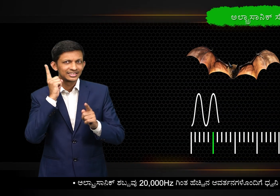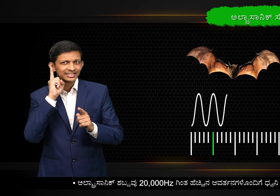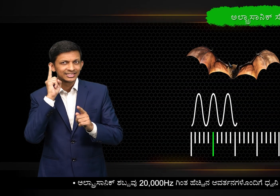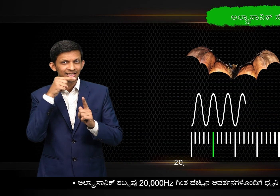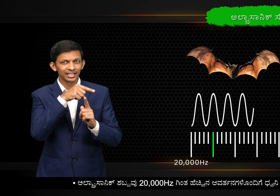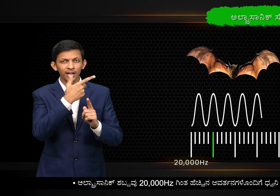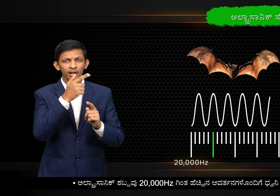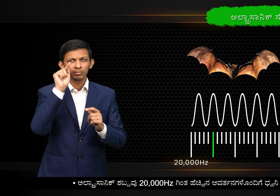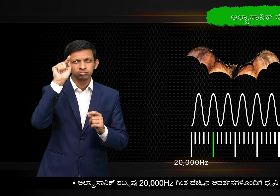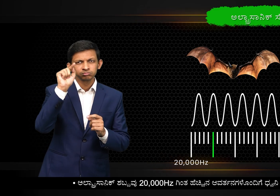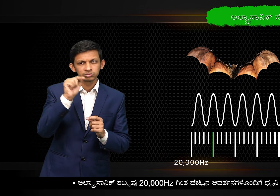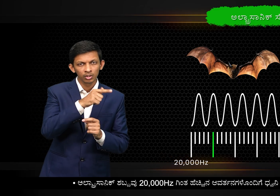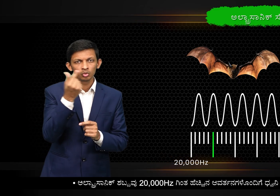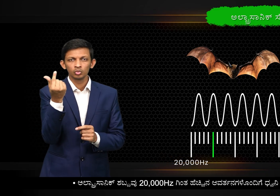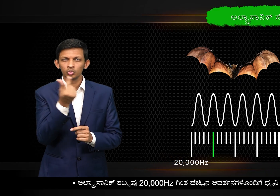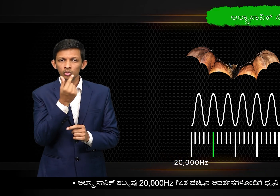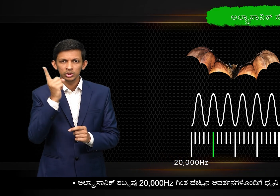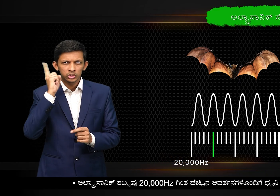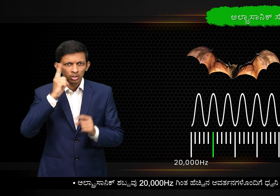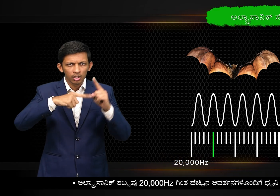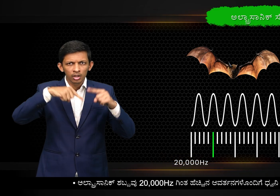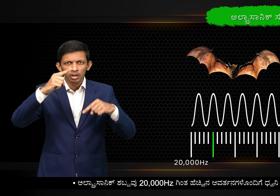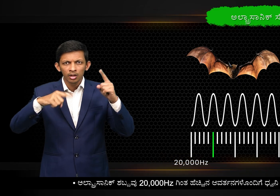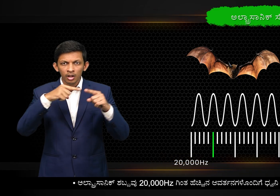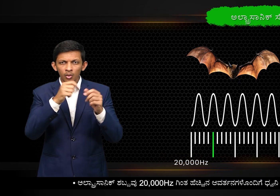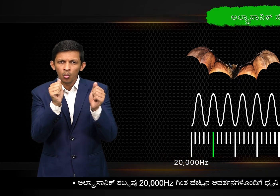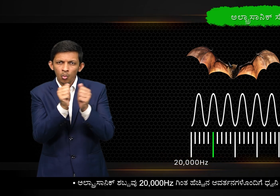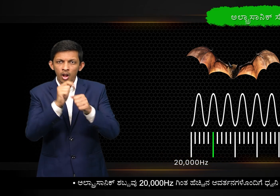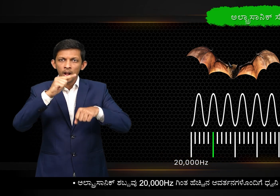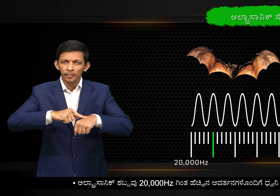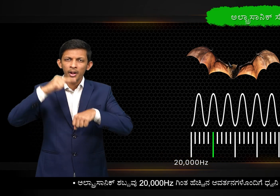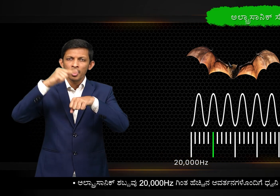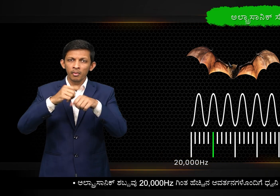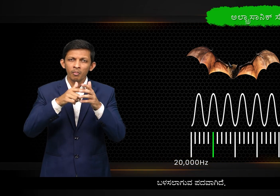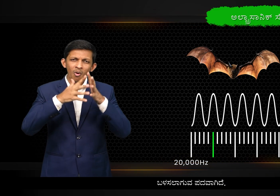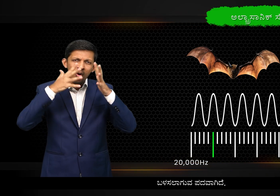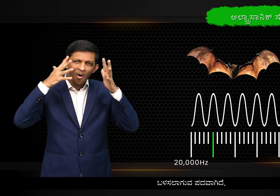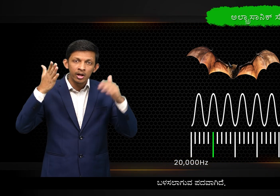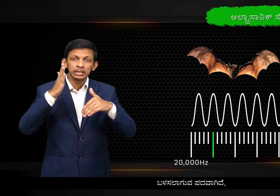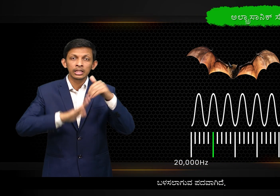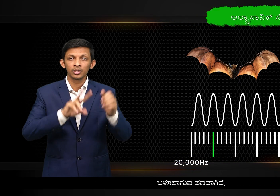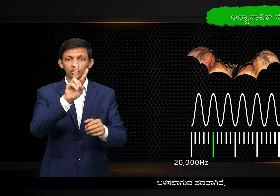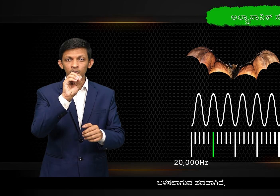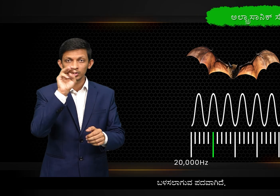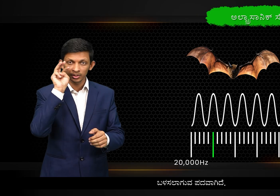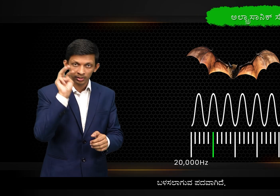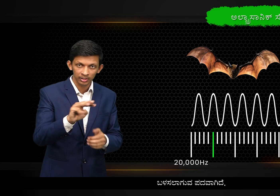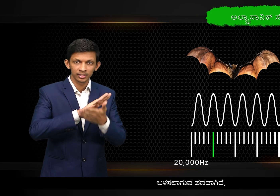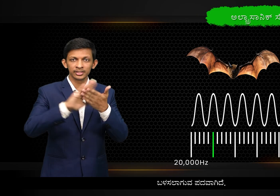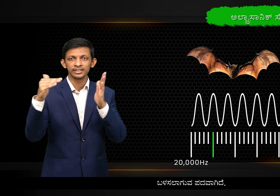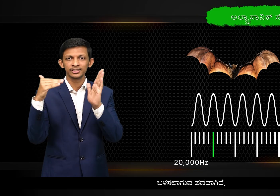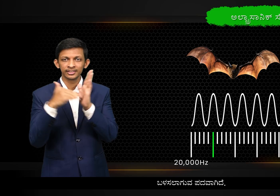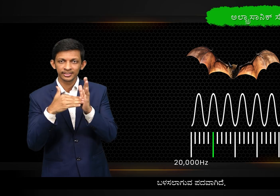ಅಲ್ಟ್ರಾಸಾನಿಕ್ ಶಬ್ದವು 20,000 ಹರ್ಟ್ಜ್ಗಿಂತ ಹೆಚ್ಚಿನ ಆವರ್ತನಗಳೊಂದಿಗೆ ಧ್ವನಿ ತರಂಗಗಳಿಗೆ ಬಳಸಲಾಗುವ ಪದವಾಗಿದೆ.